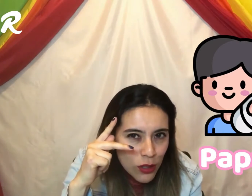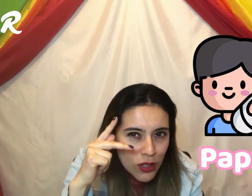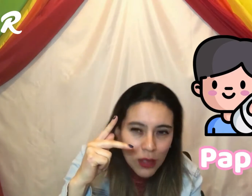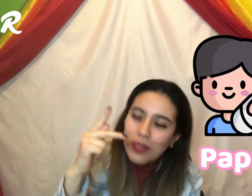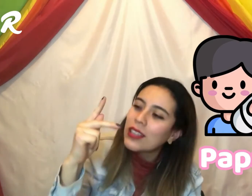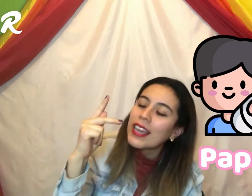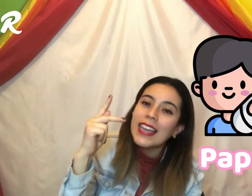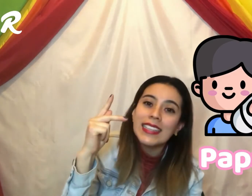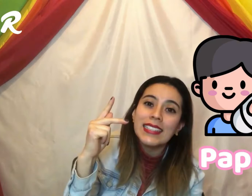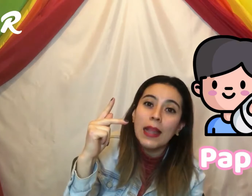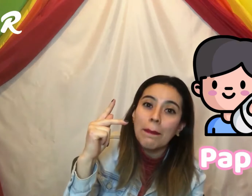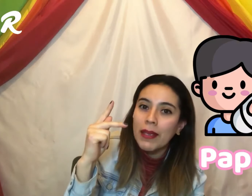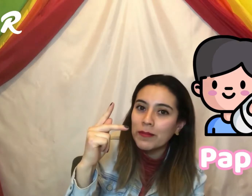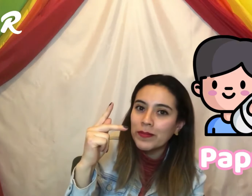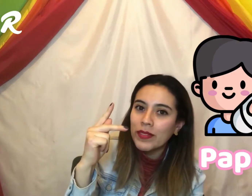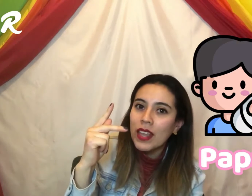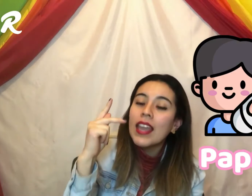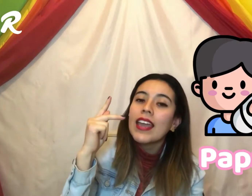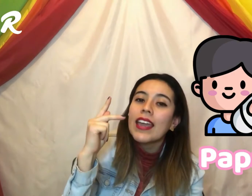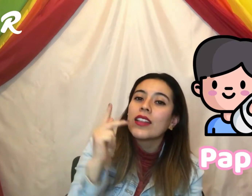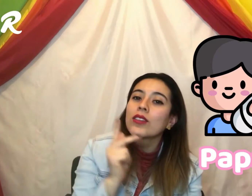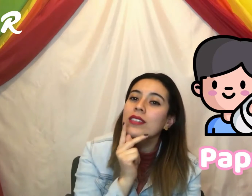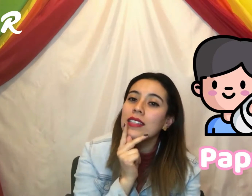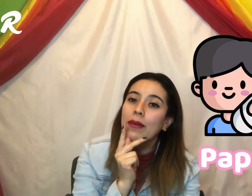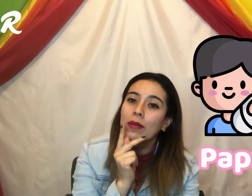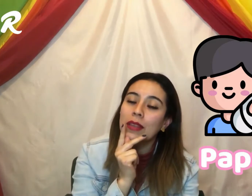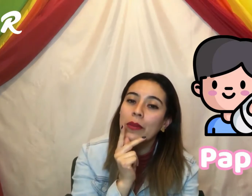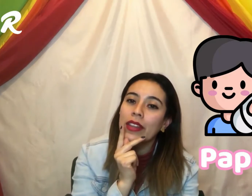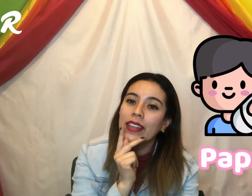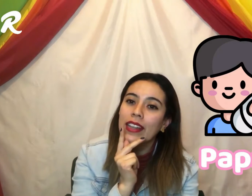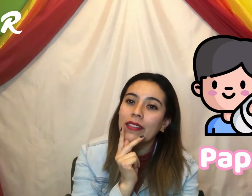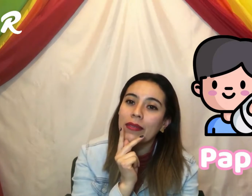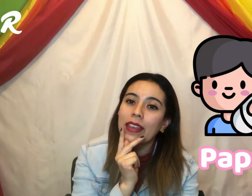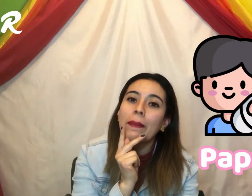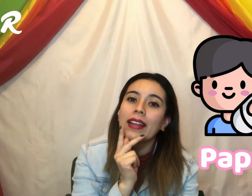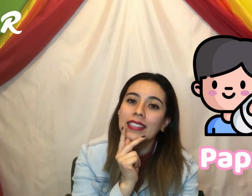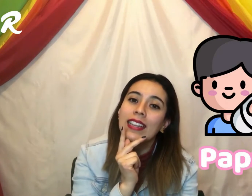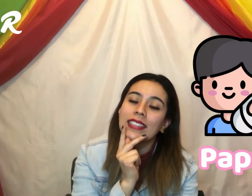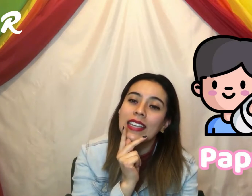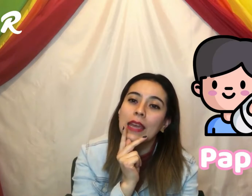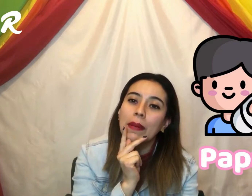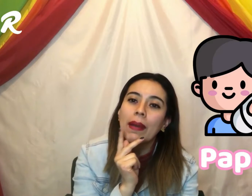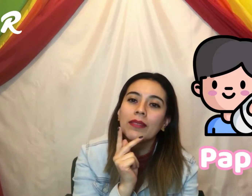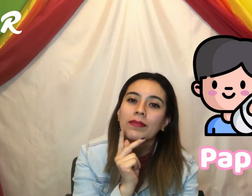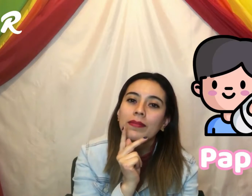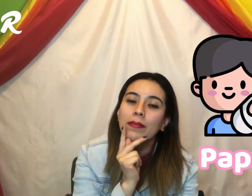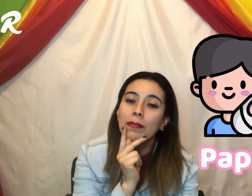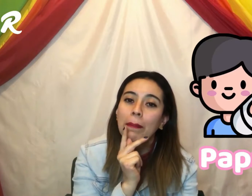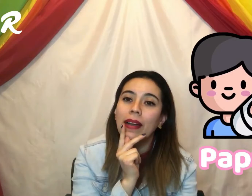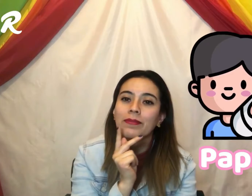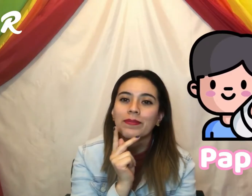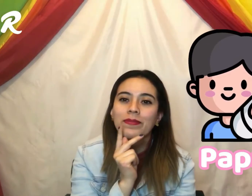dedos. Esa es la P. Entonces la vamos a poner aquí en la barbilla para hacer la seña de papá. Papá.